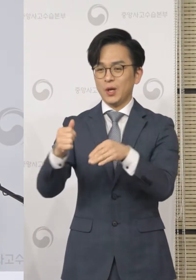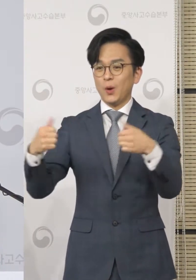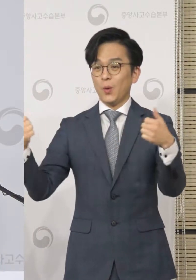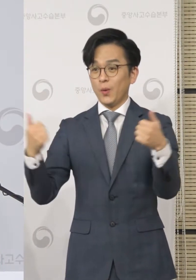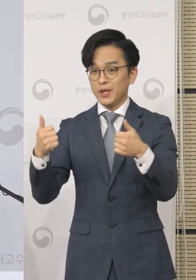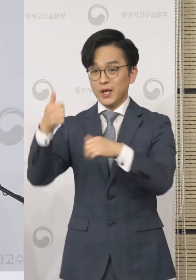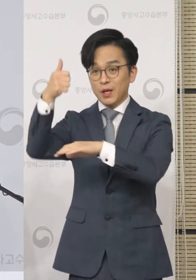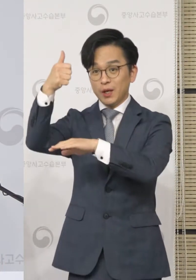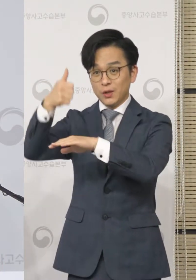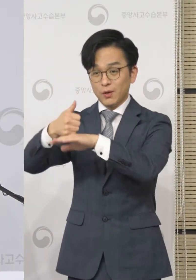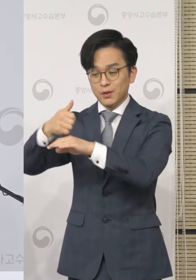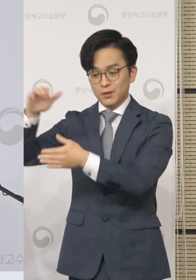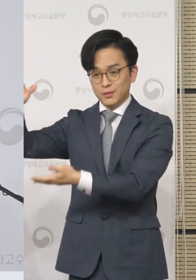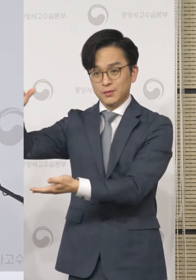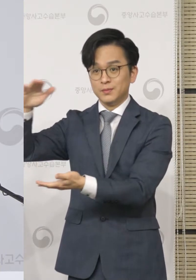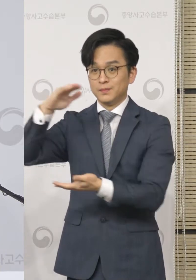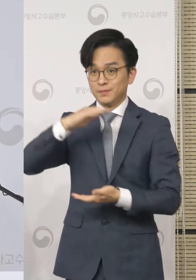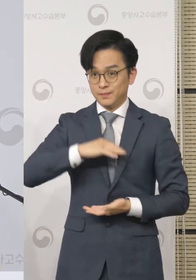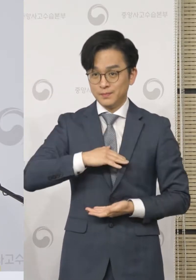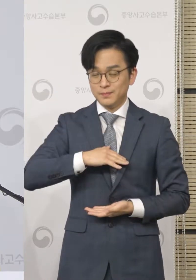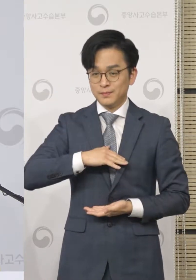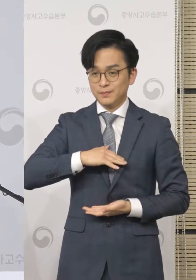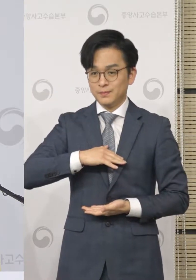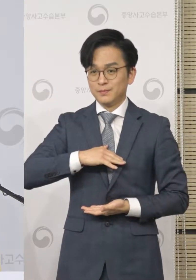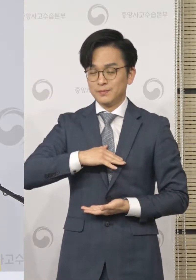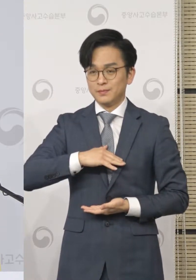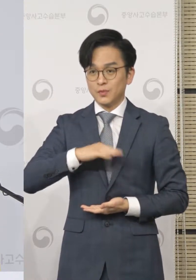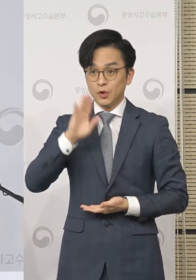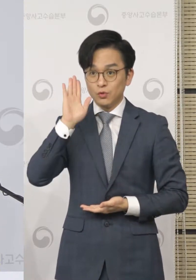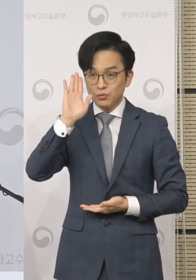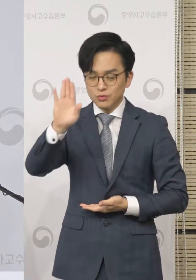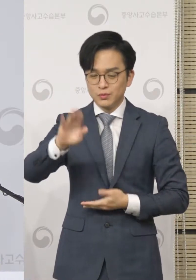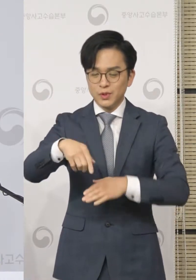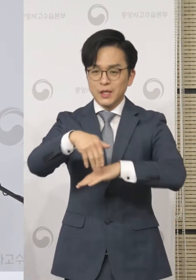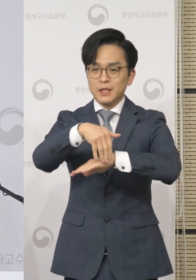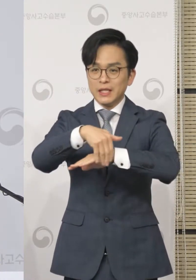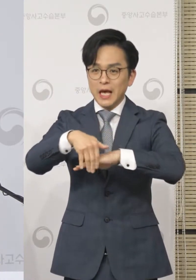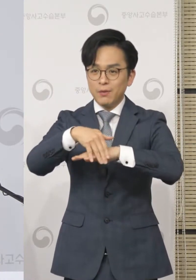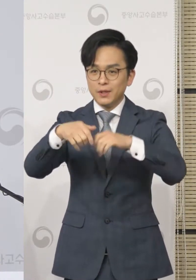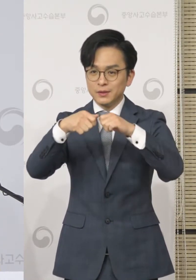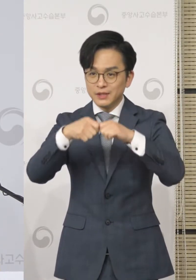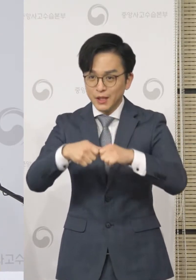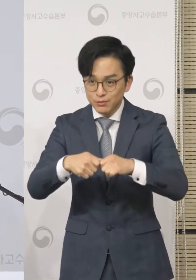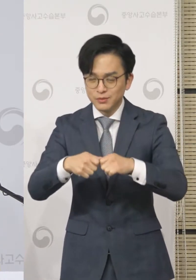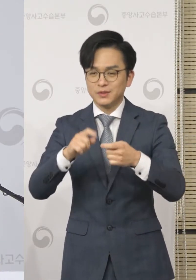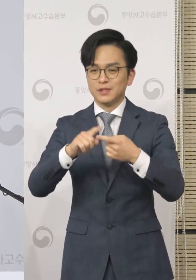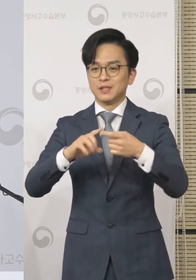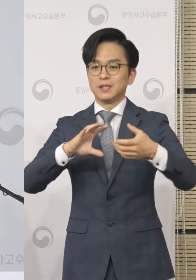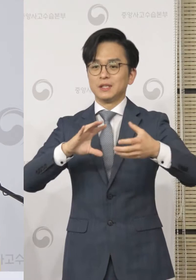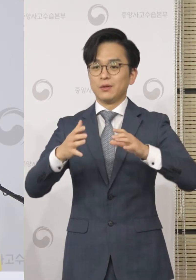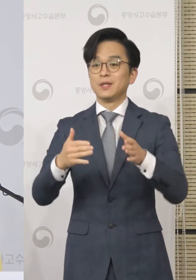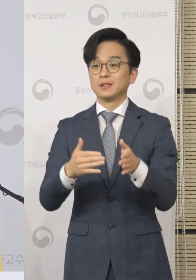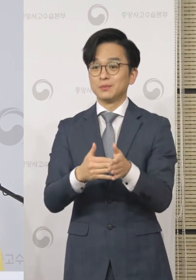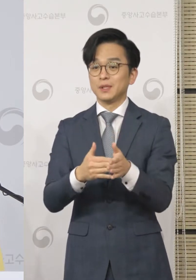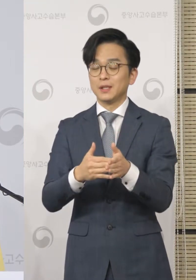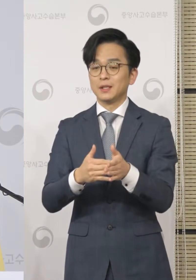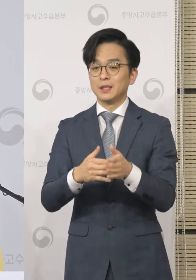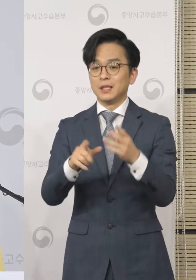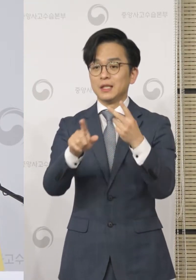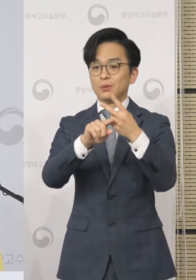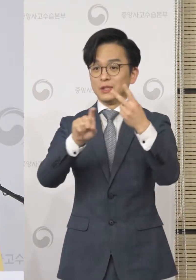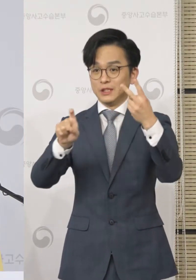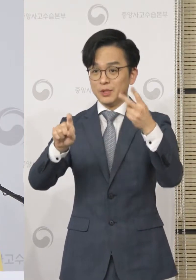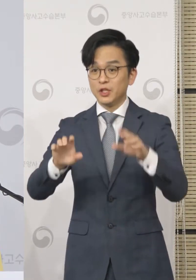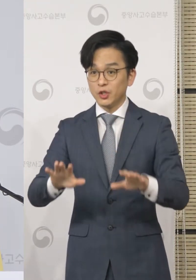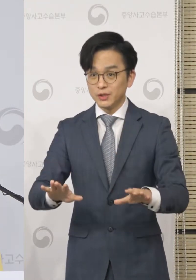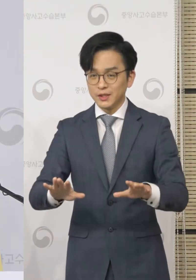확대 중수본 회의에서 결정한 사항에 대해 세부 방안과 부처별 역할 분담 방안 등을 논의하였습니다.